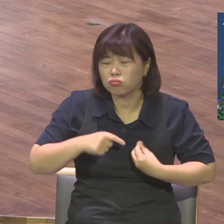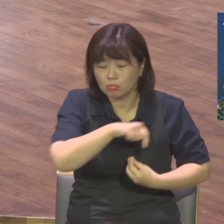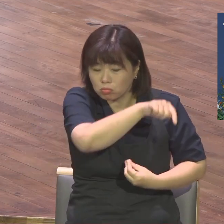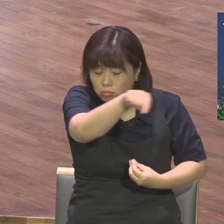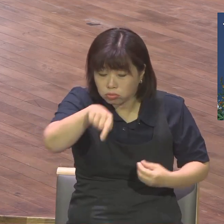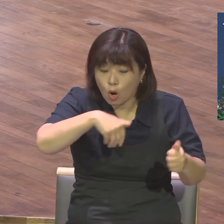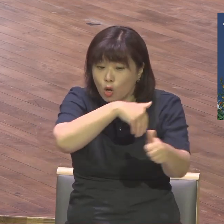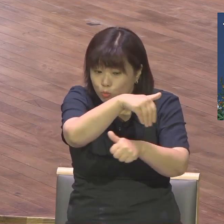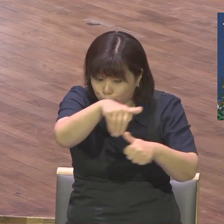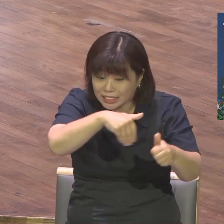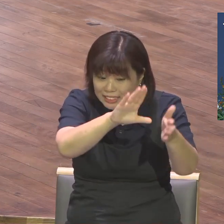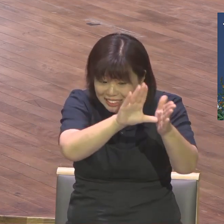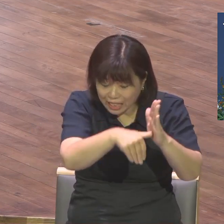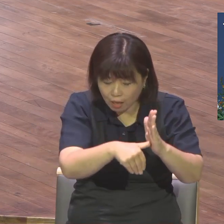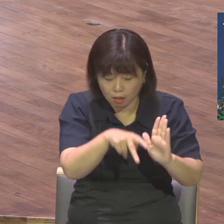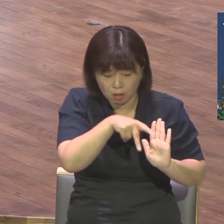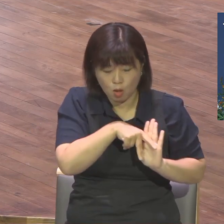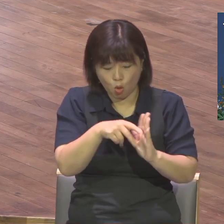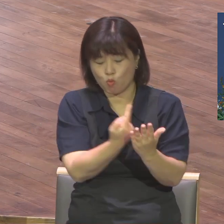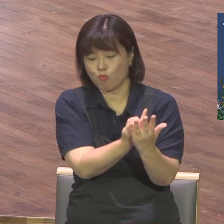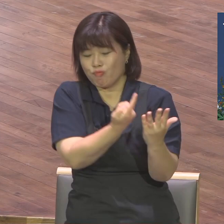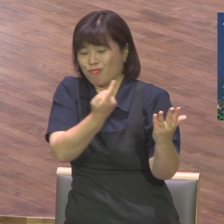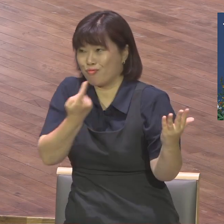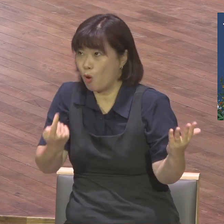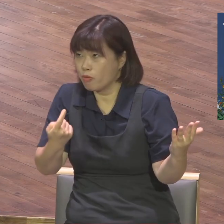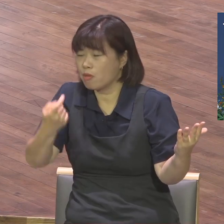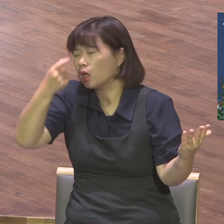있어요. 이때가 중요합니다. 이때.